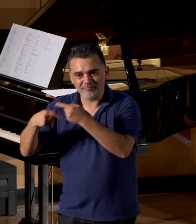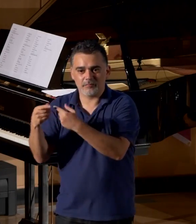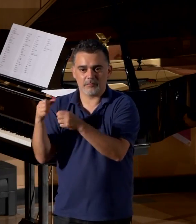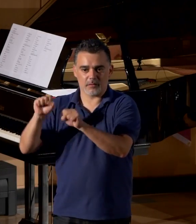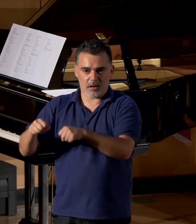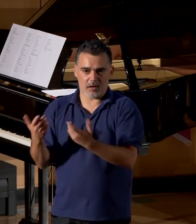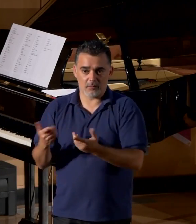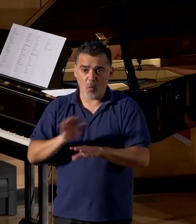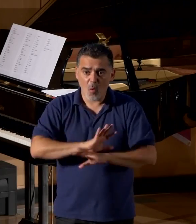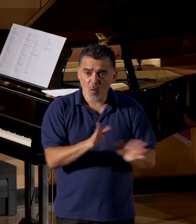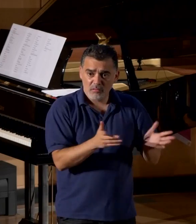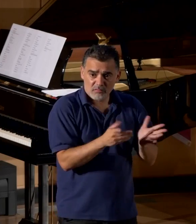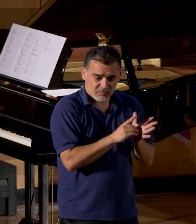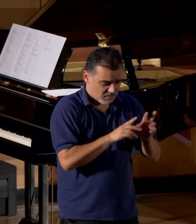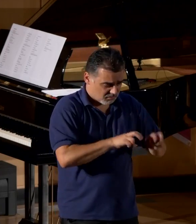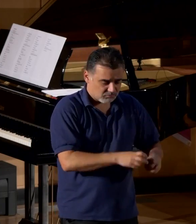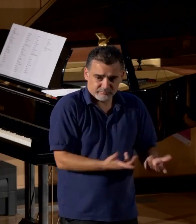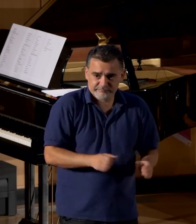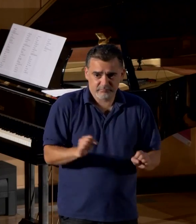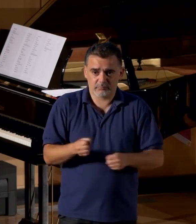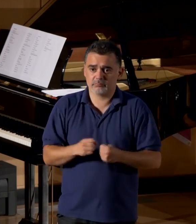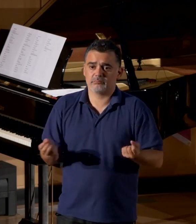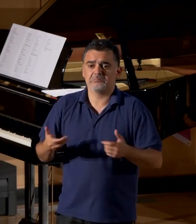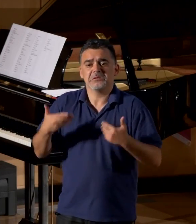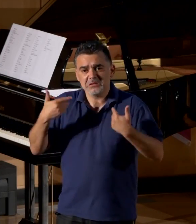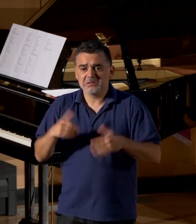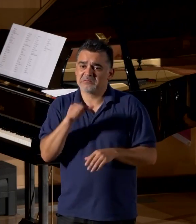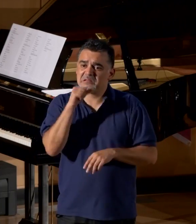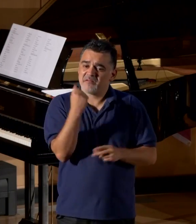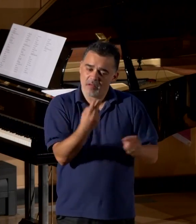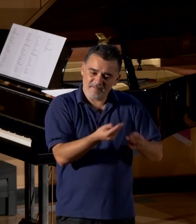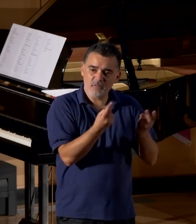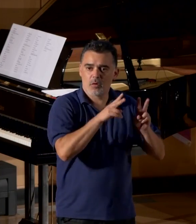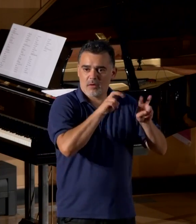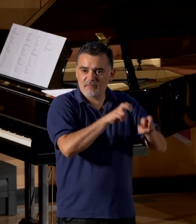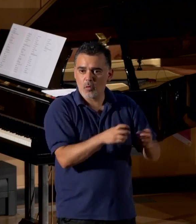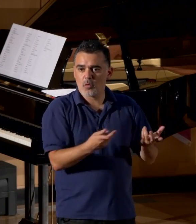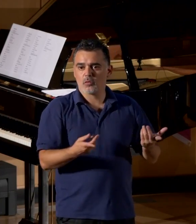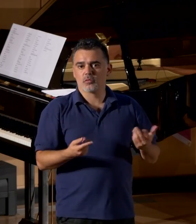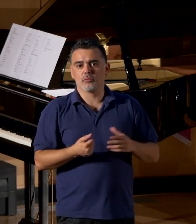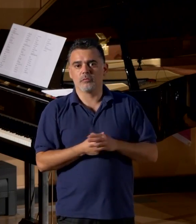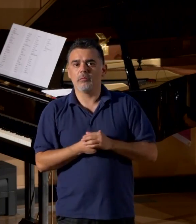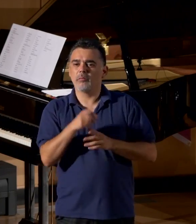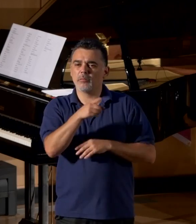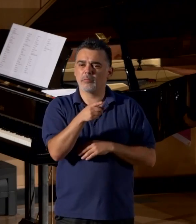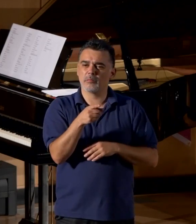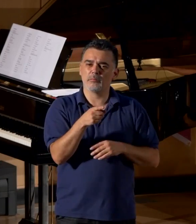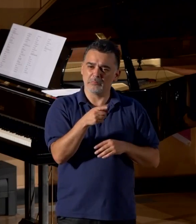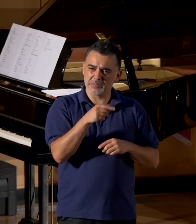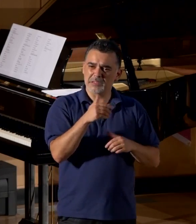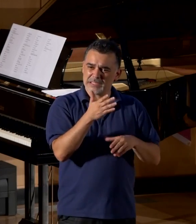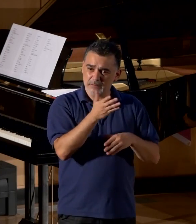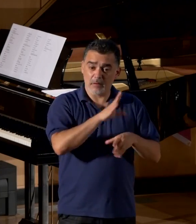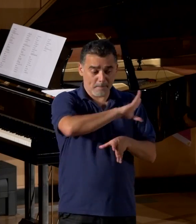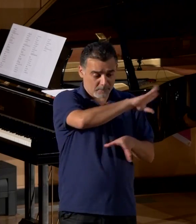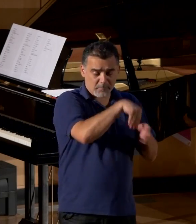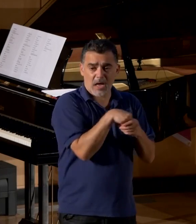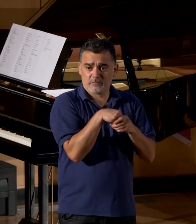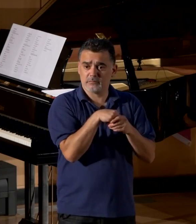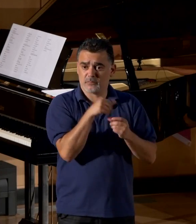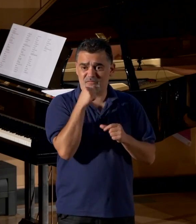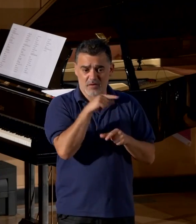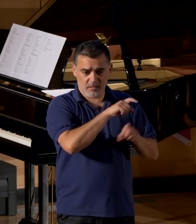letzten Jahren Studien gefördert, die vor allem auch das RKI umgesetzt hat, die partizipativ erarbeitet und durchgeführt